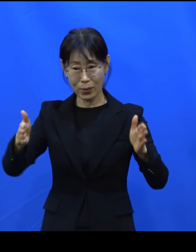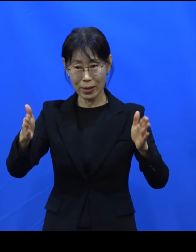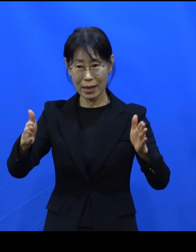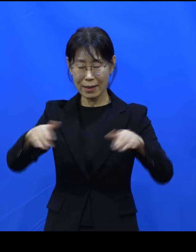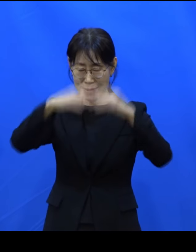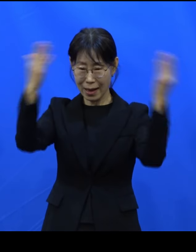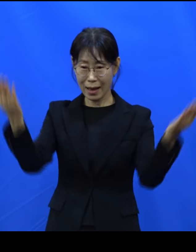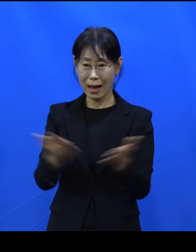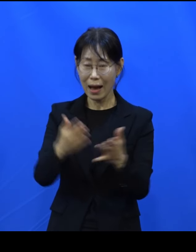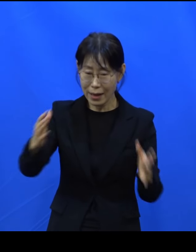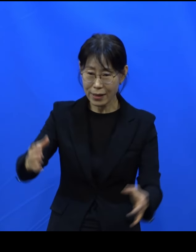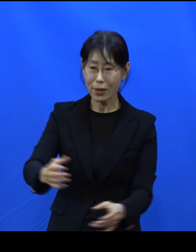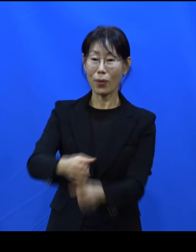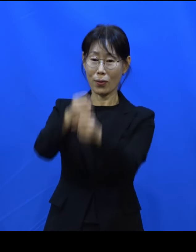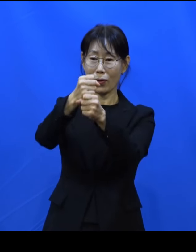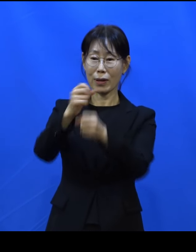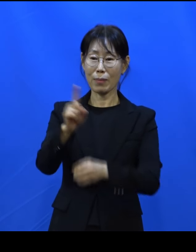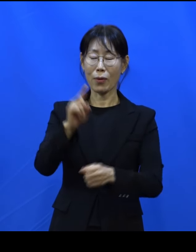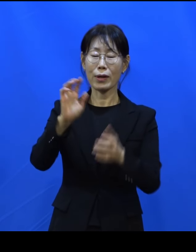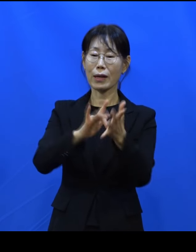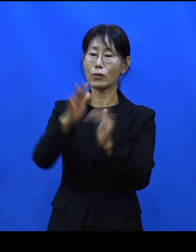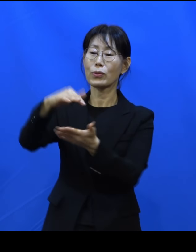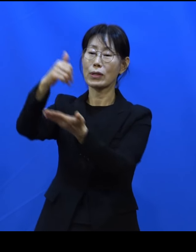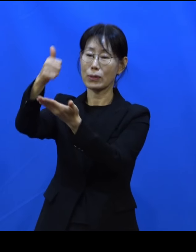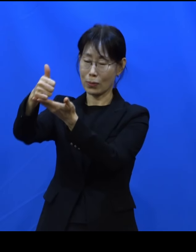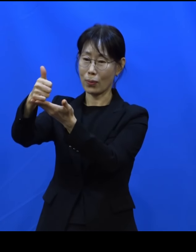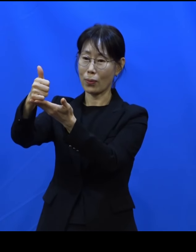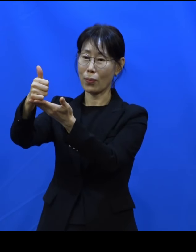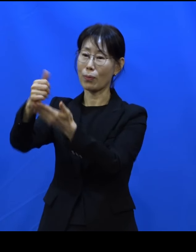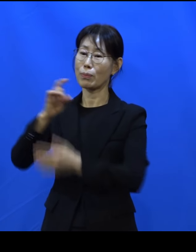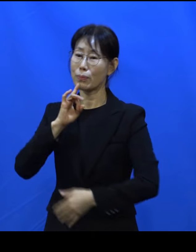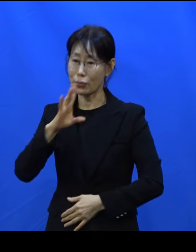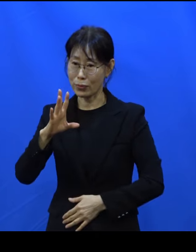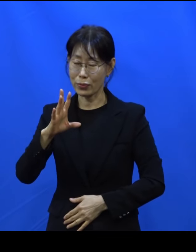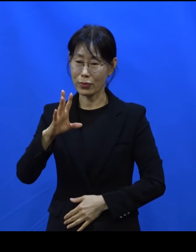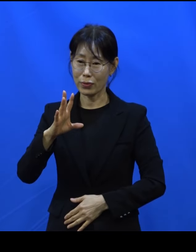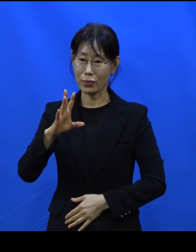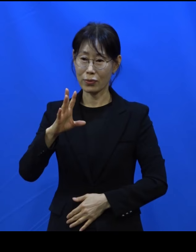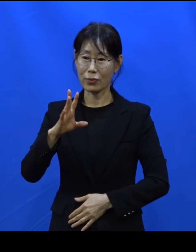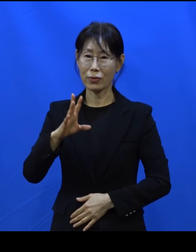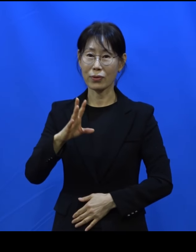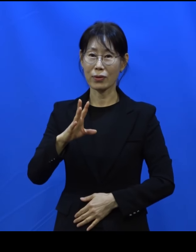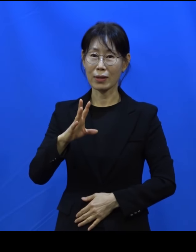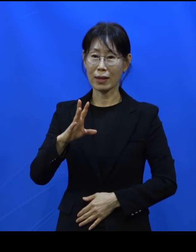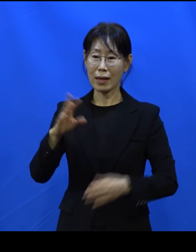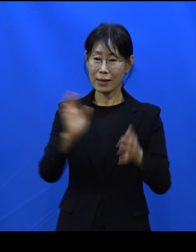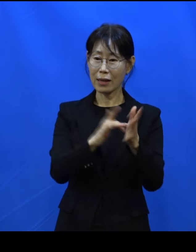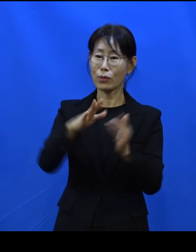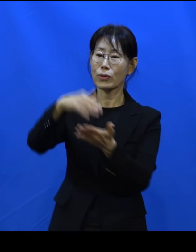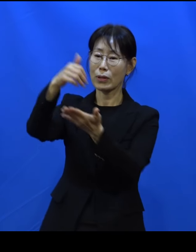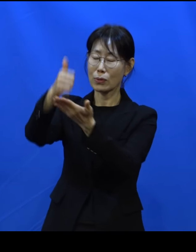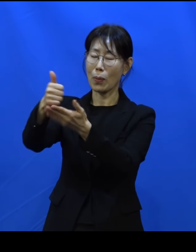제저스를 하는데 창세기부터 요한계시록까지 읽고 난 다음에 딱 하나만 남아야 돼요. 예수